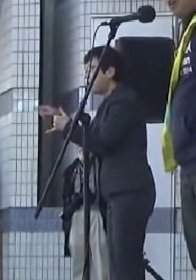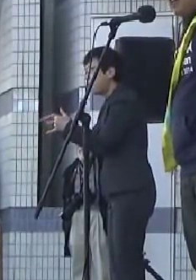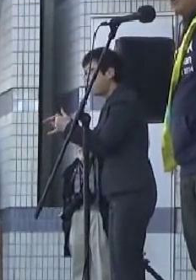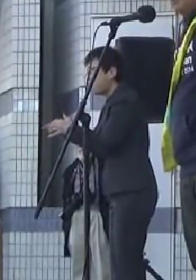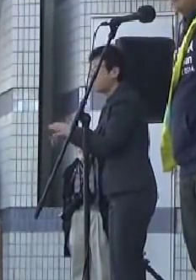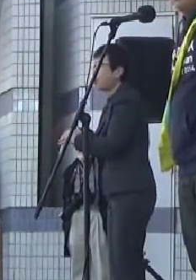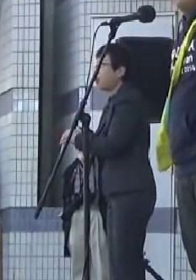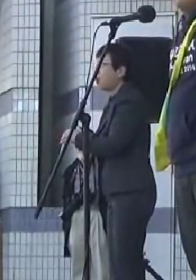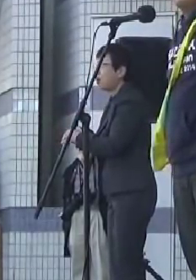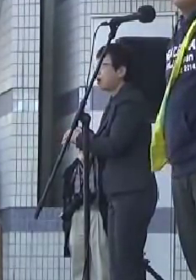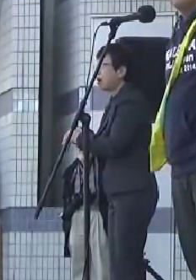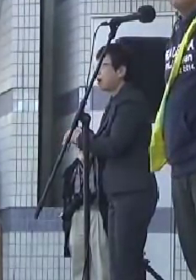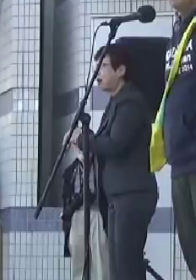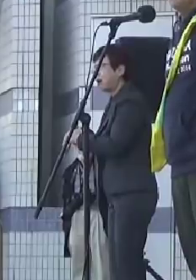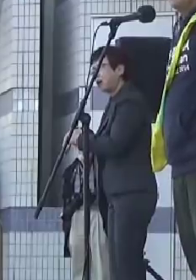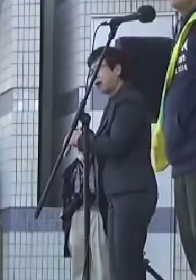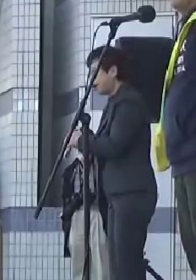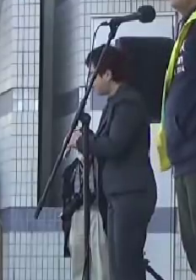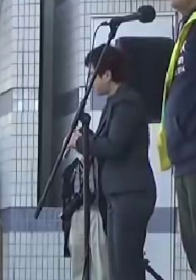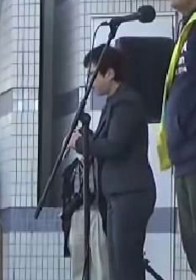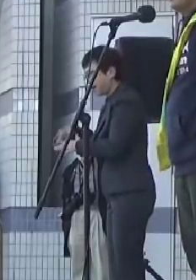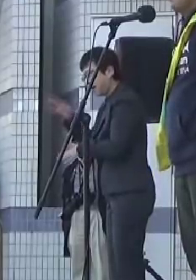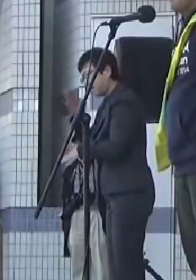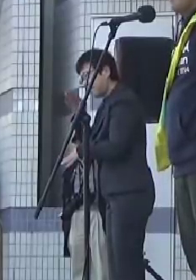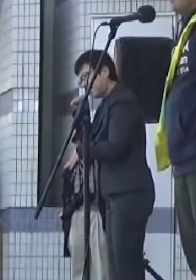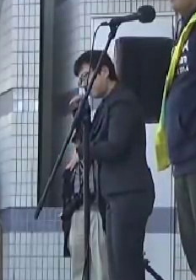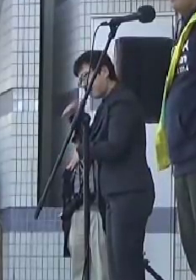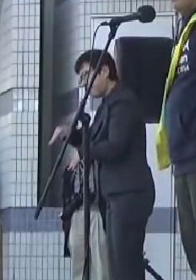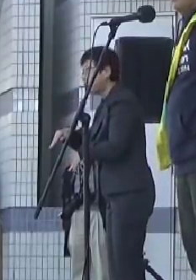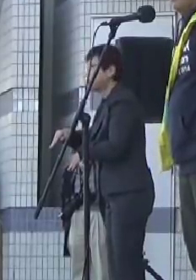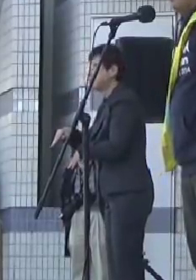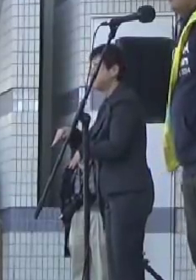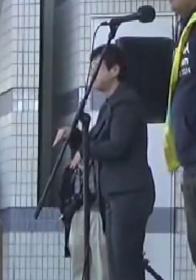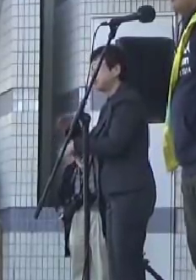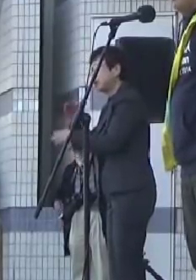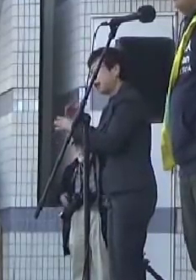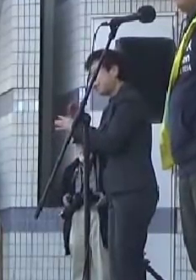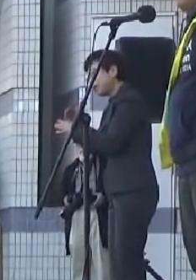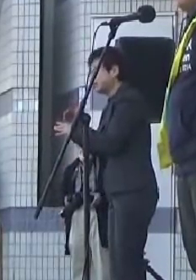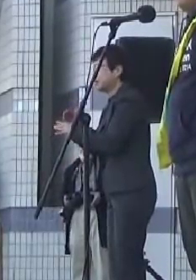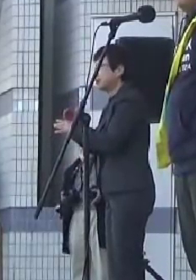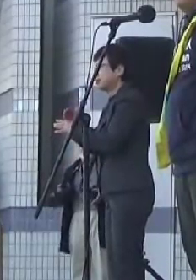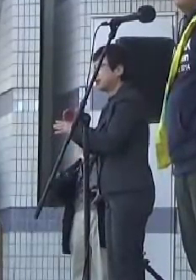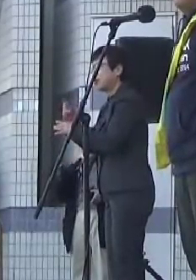人間を、本当にダメにするものだと思います。